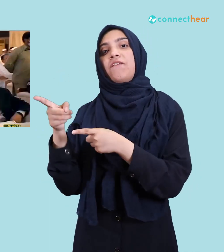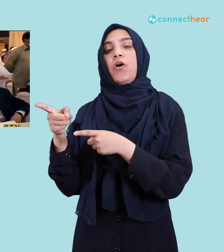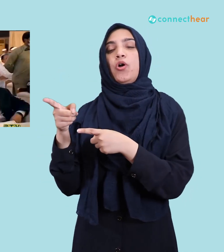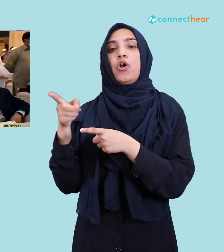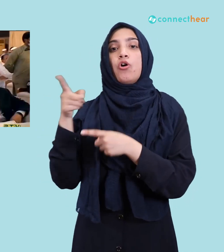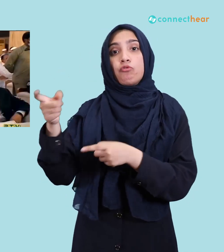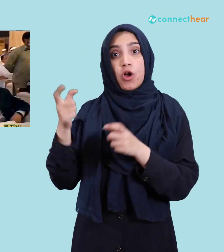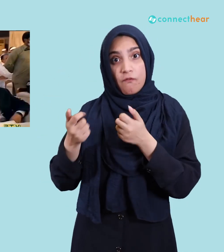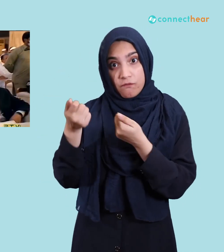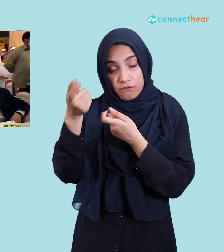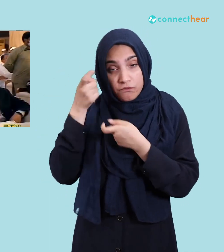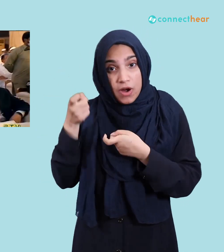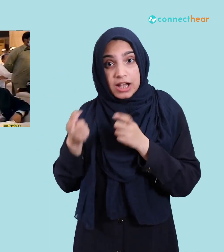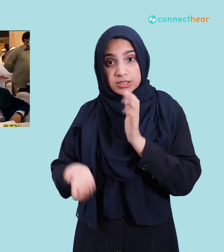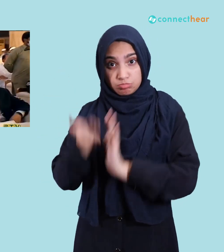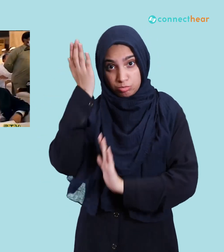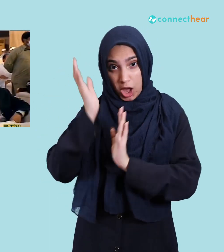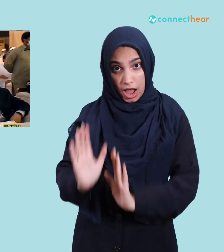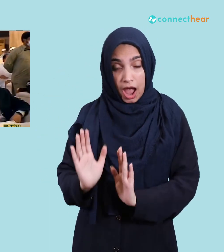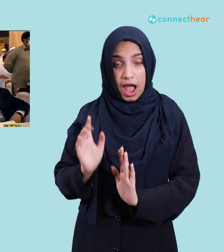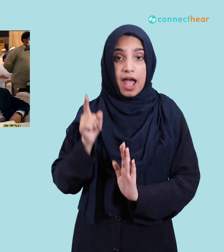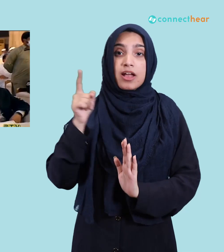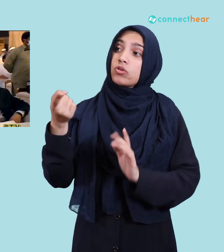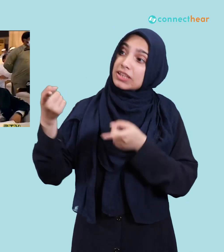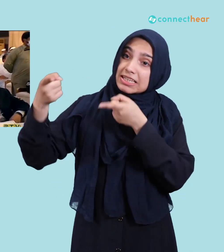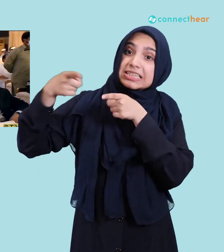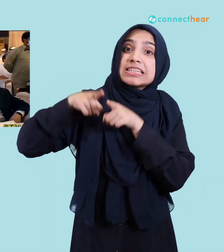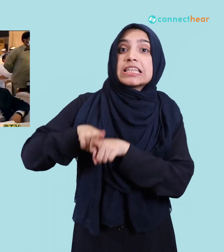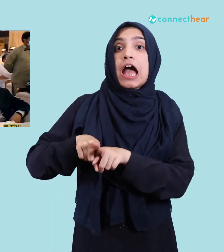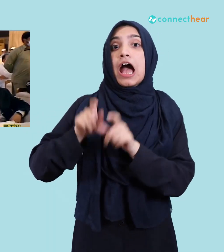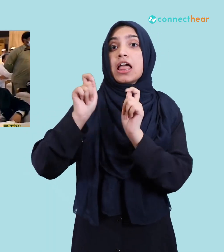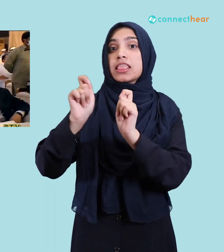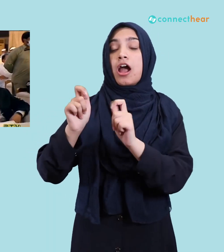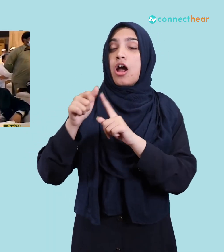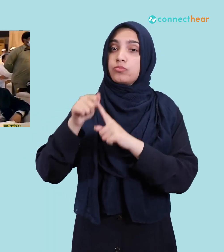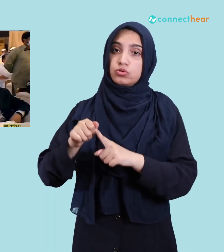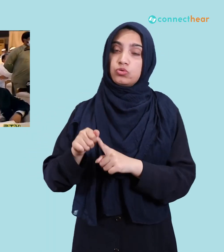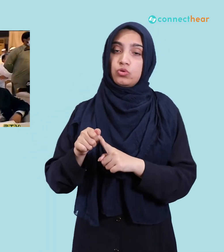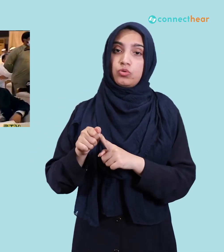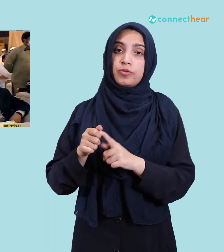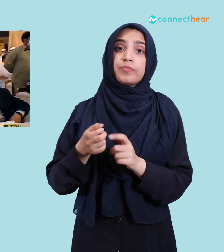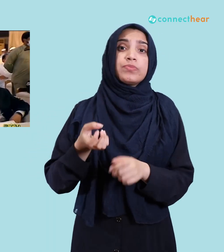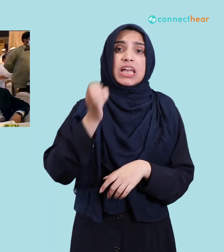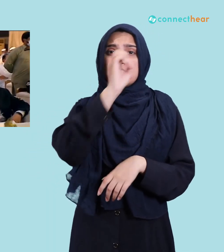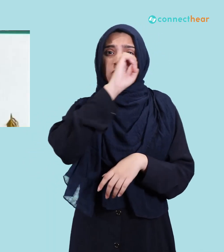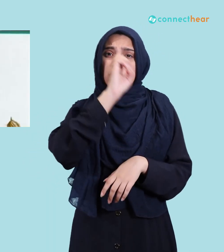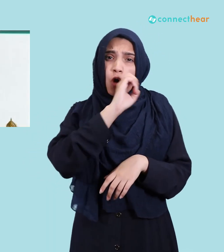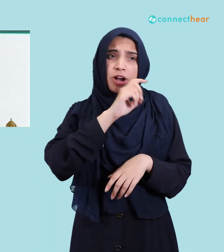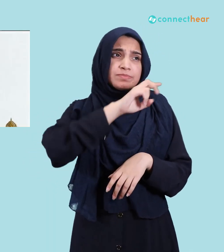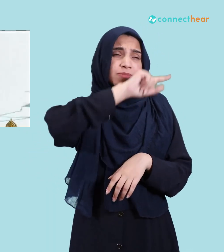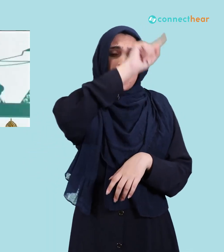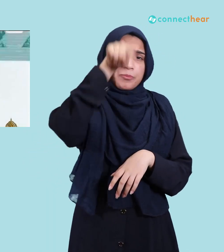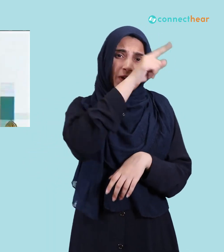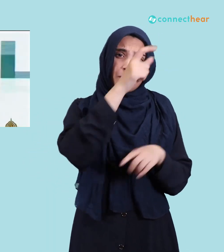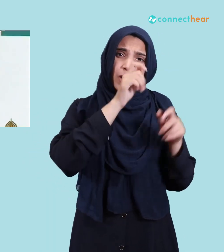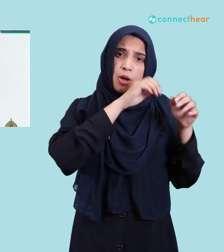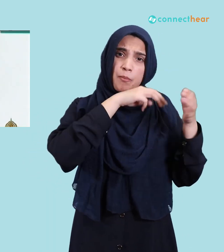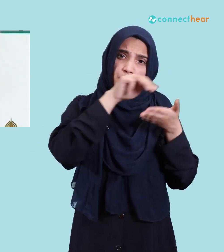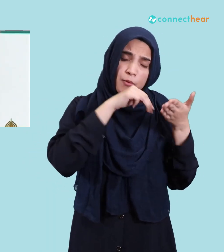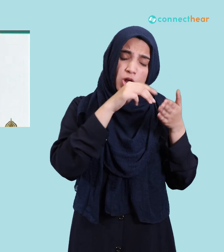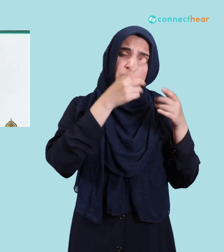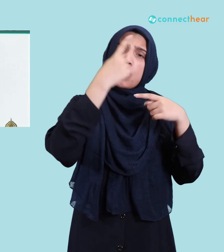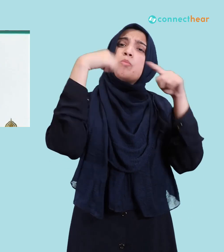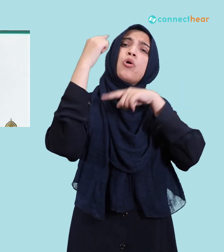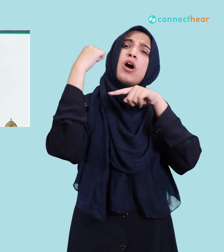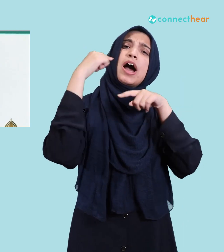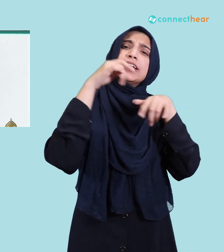ہیں. جو مغرب کے ملکوں کی انڈسٹریلائزیشن ہے وہ پرانی ہے، اور وہ